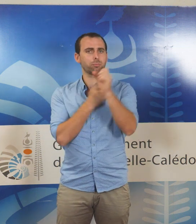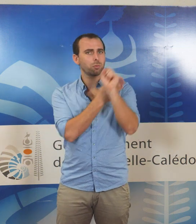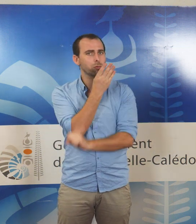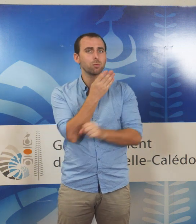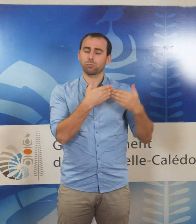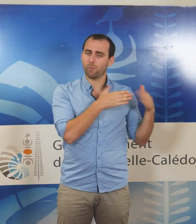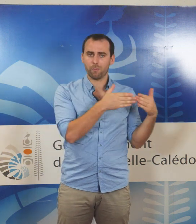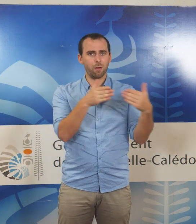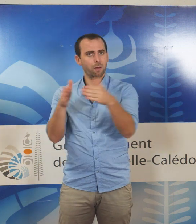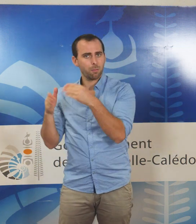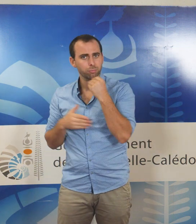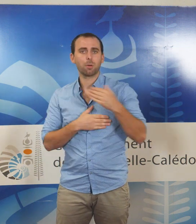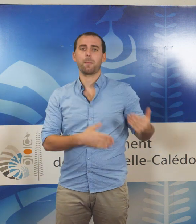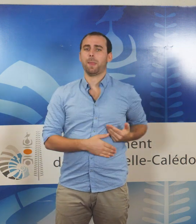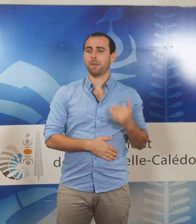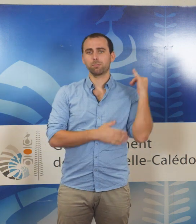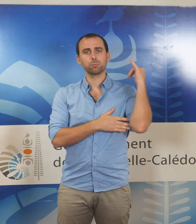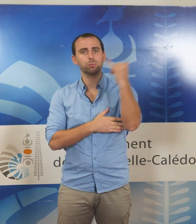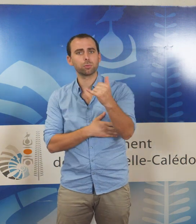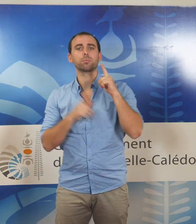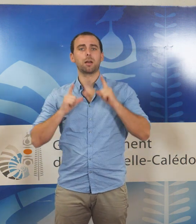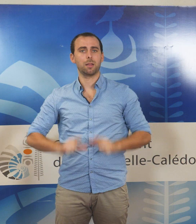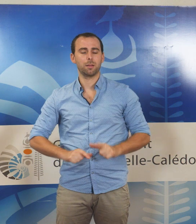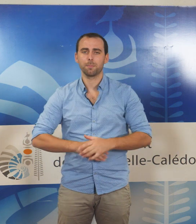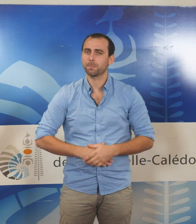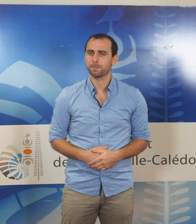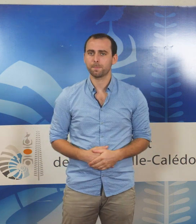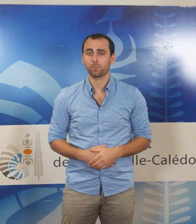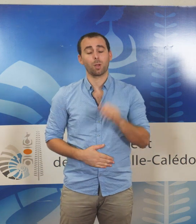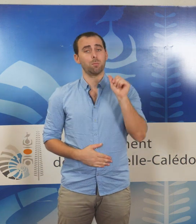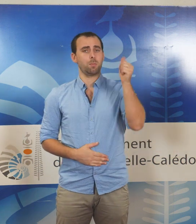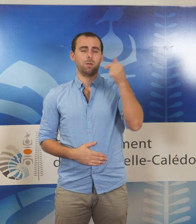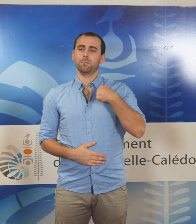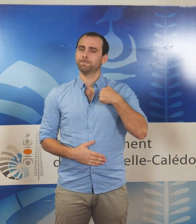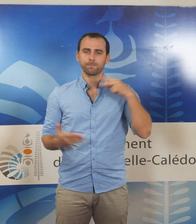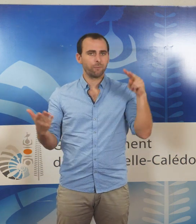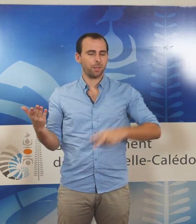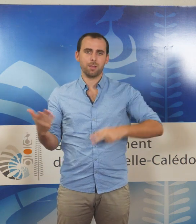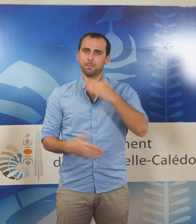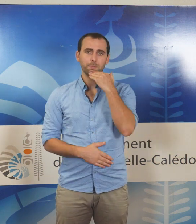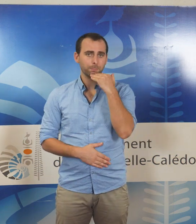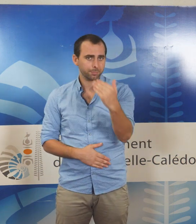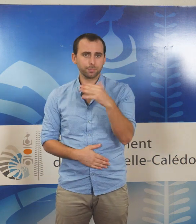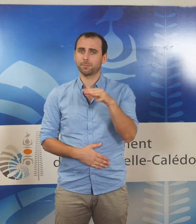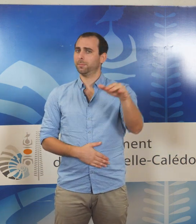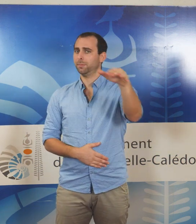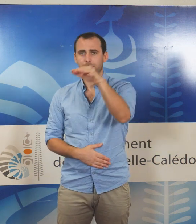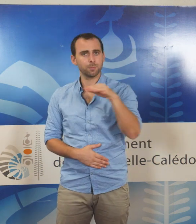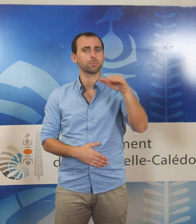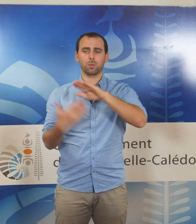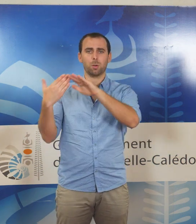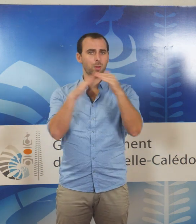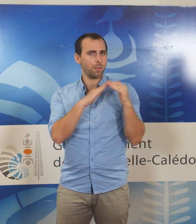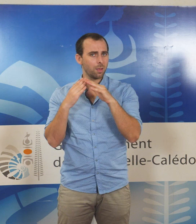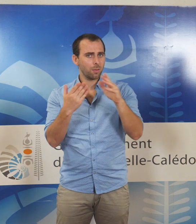donc de la maternelle au lycée. Je voulais tout d'abord vraiment adresser mes remerciements à toute la communauté